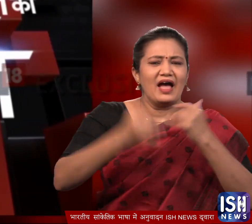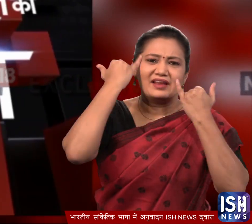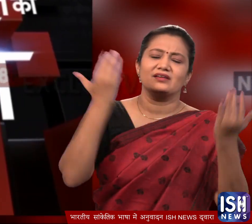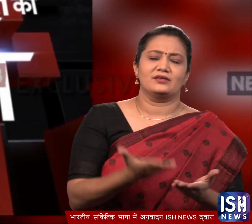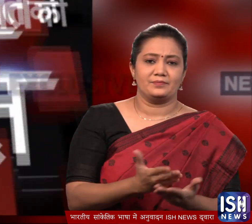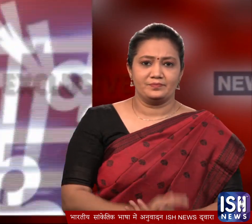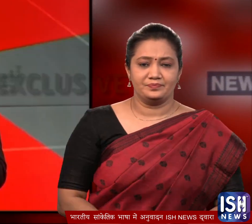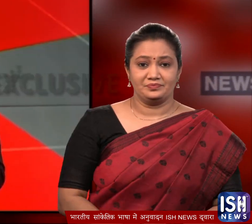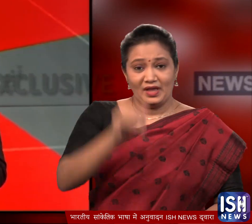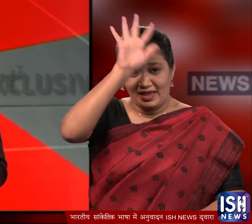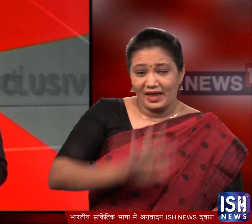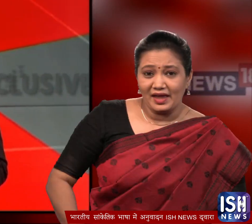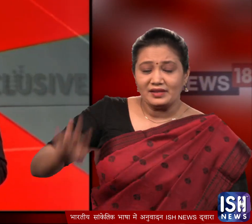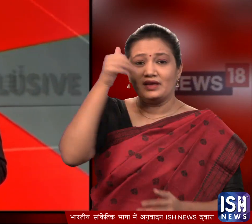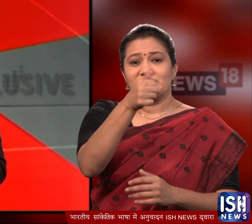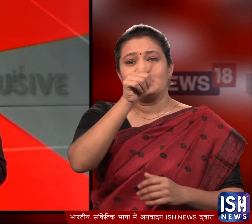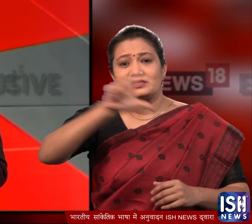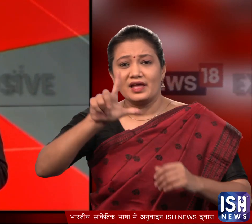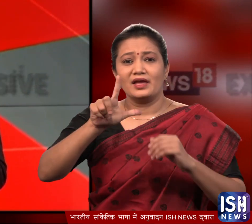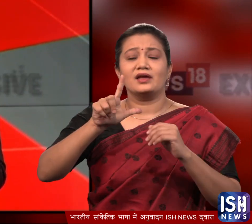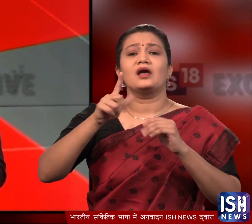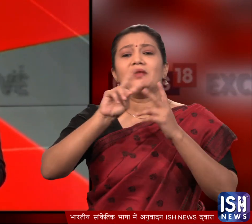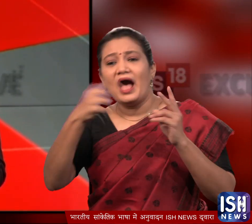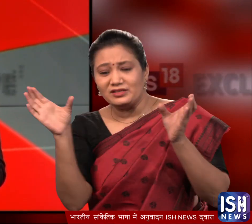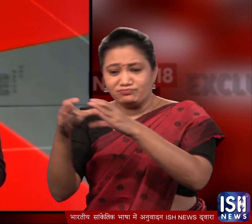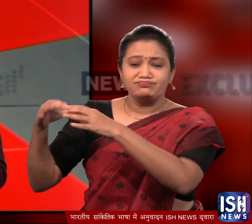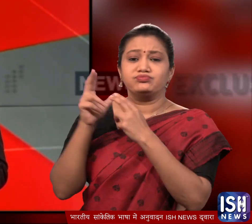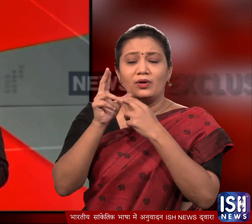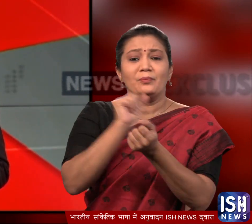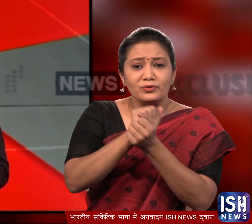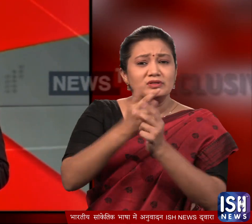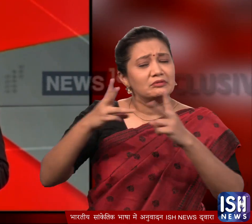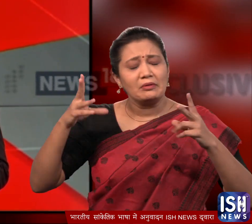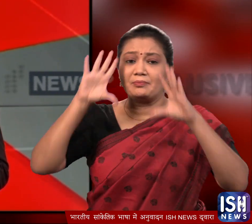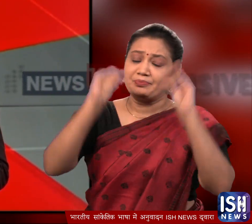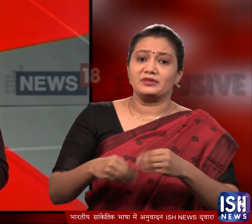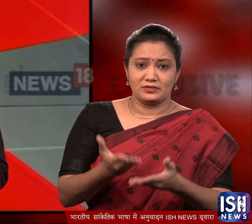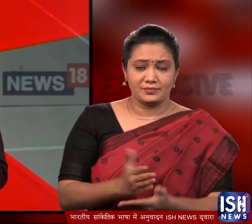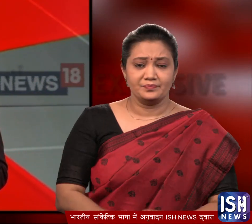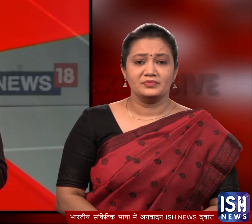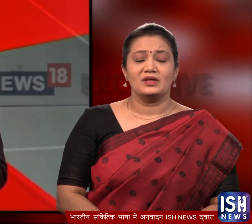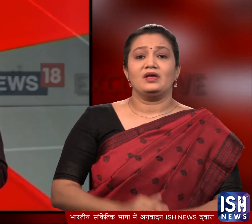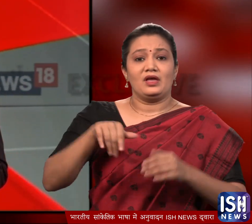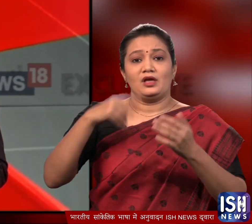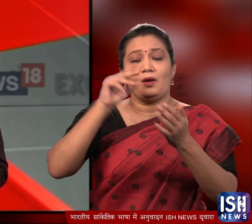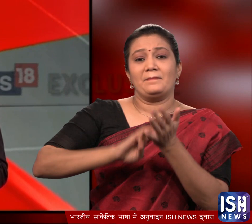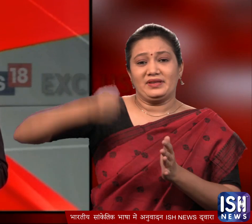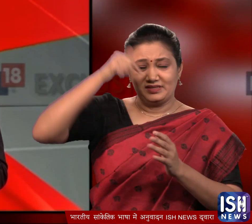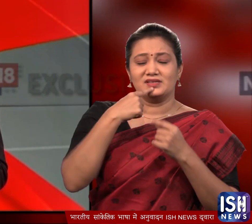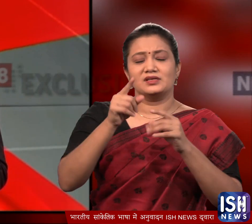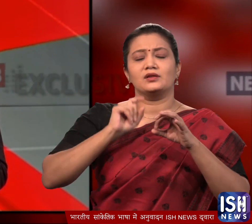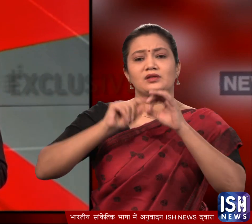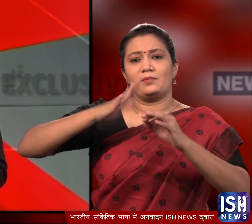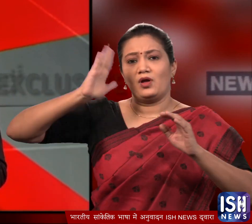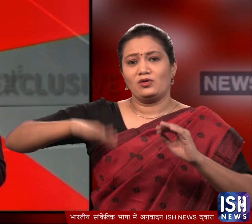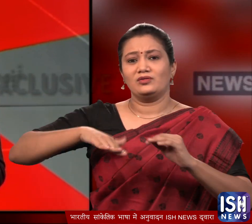लिया। देश भर में 6 लाख से ज्यादा पुलिसकर्मियों और अर्धसैनिक बल के जवानों की कमी है। केंद्रीय गृह राज्य मंत्री नित्यानंद राय ने एक सवाल के